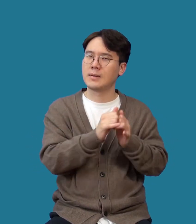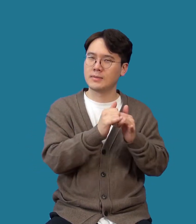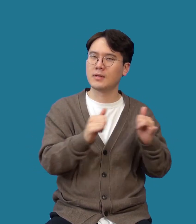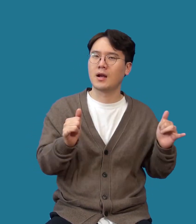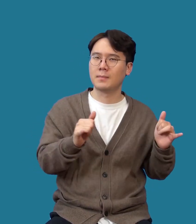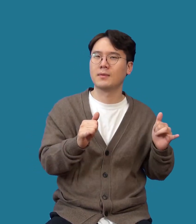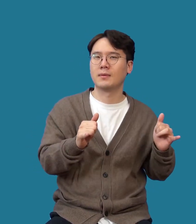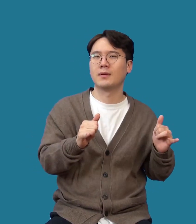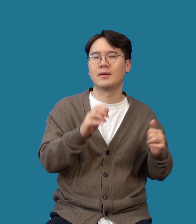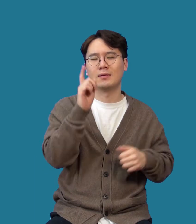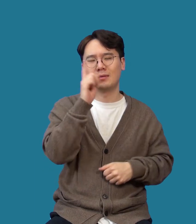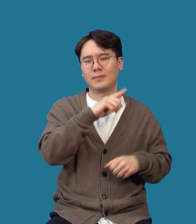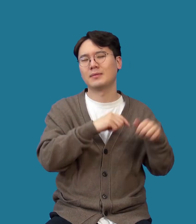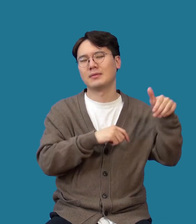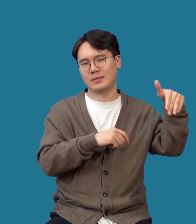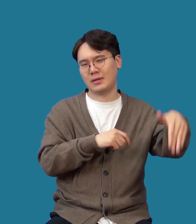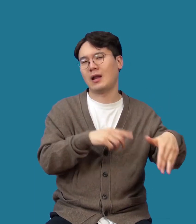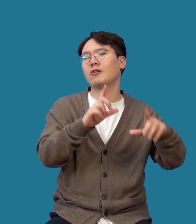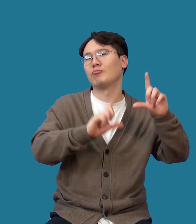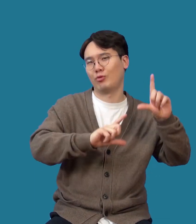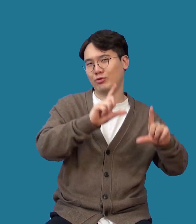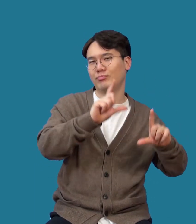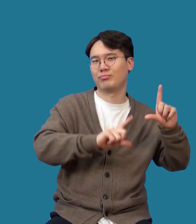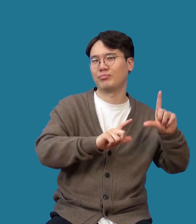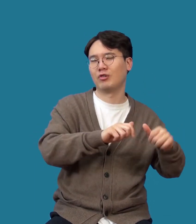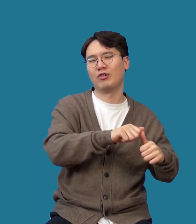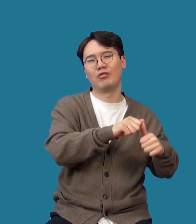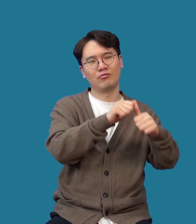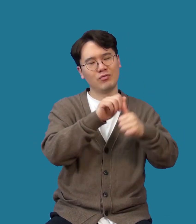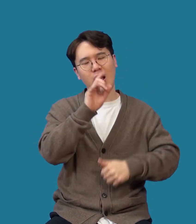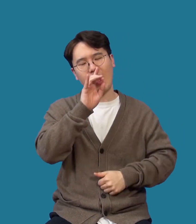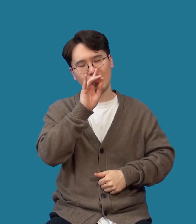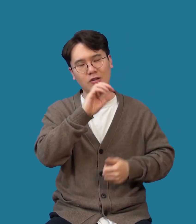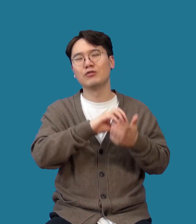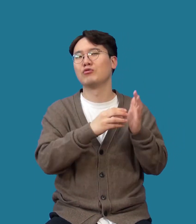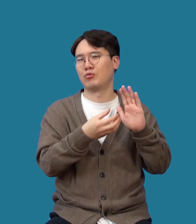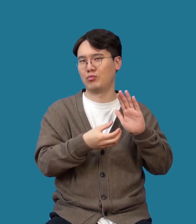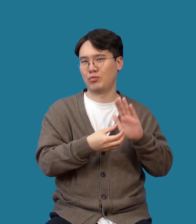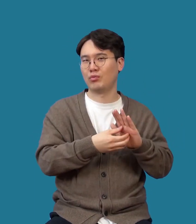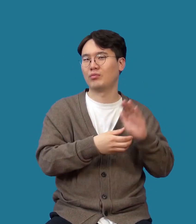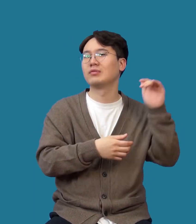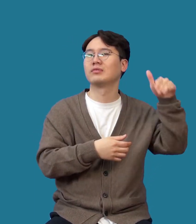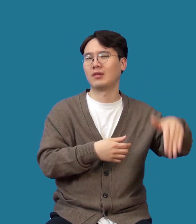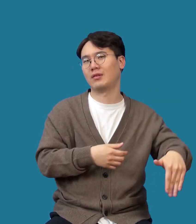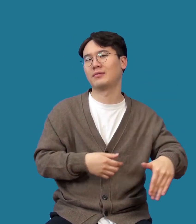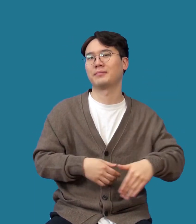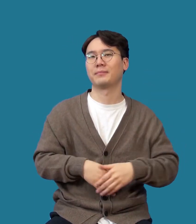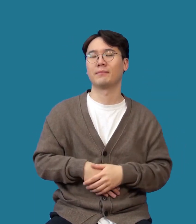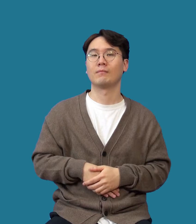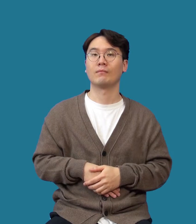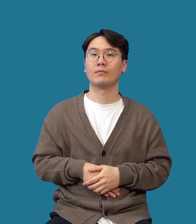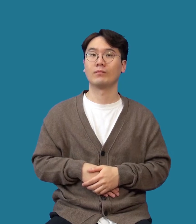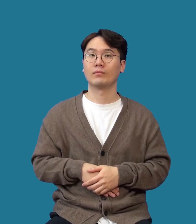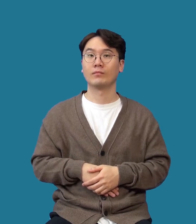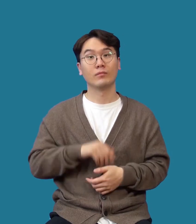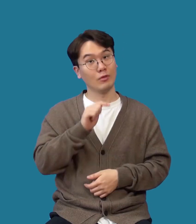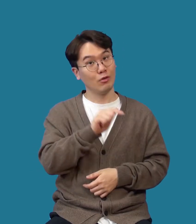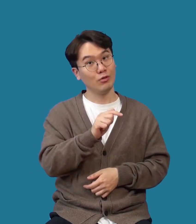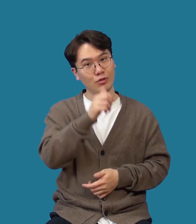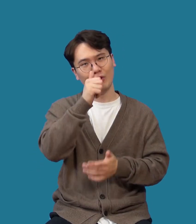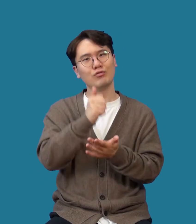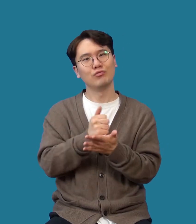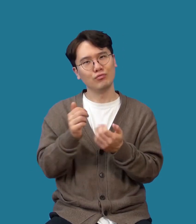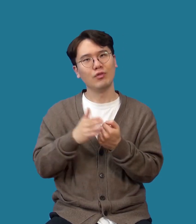완전히 구제불능일 정도로 빼딱한 존재가 되어버렸습니다. 물론 그것은 죄 때문에